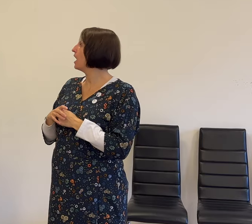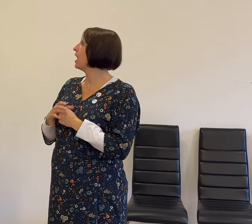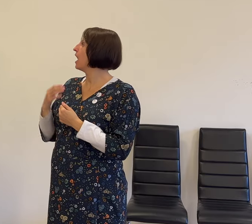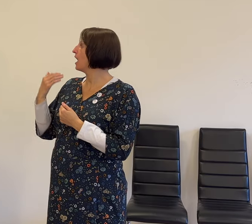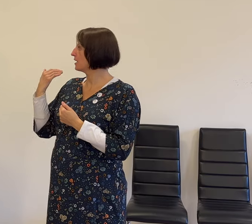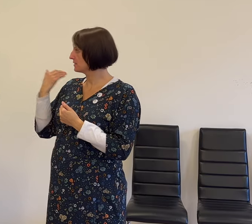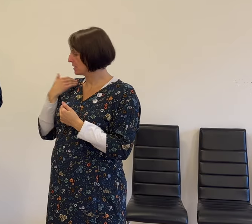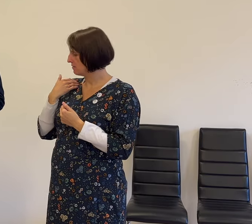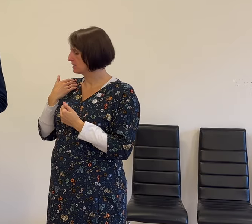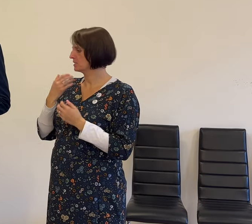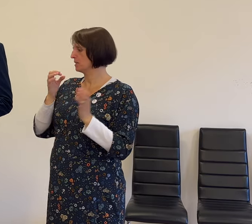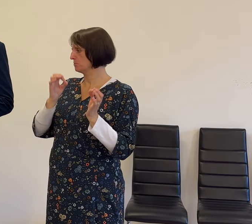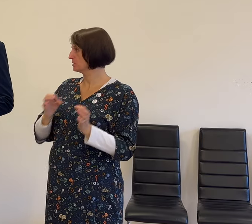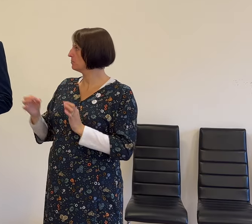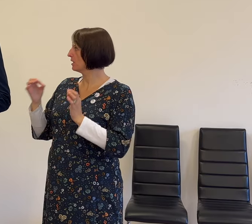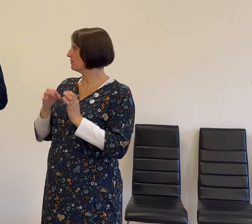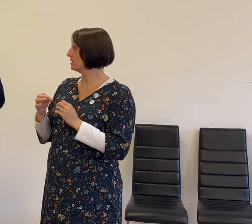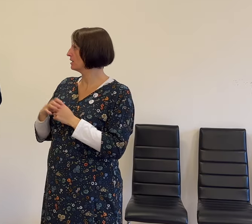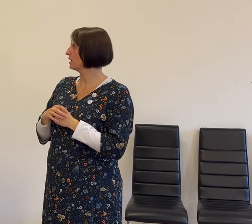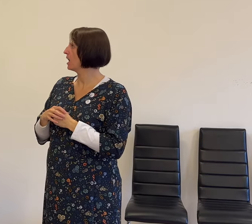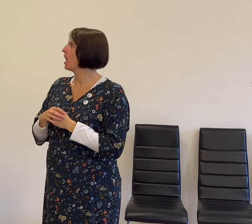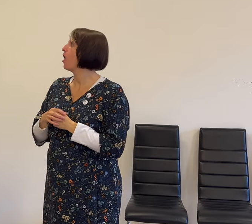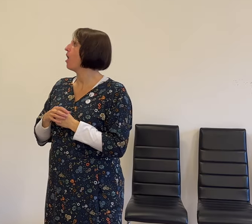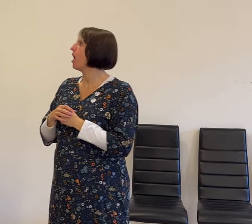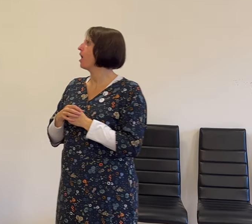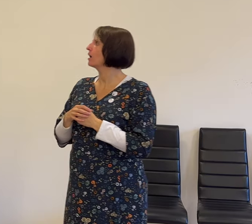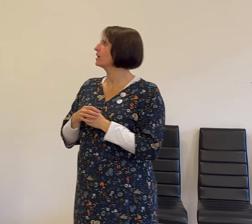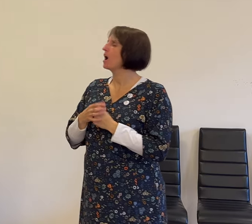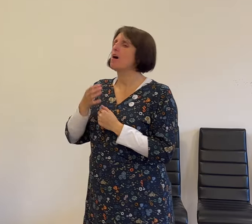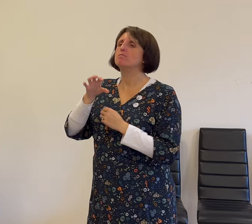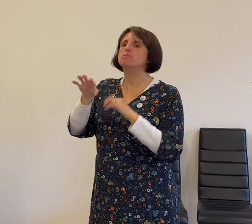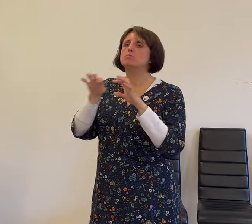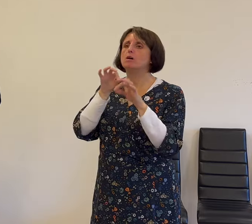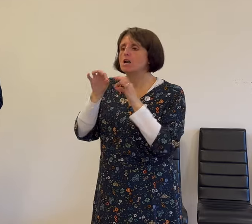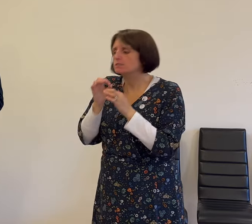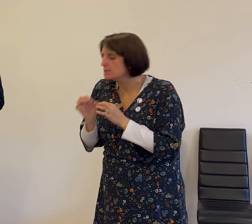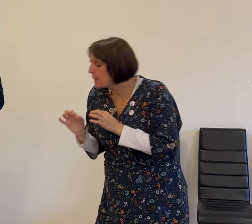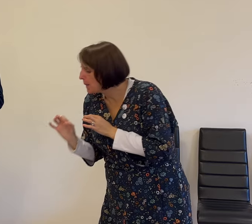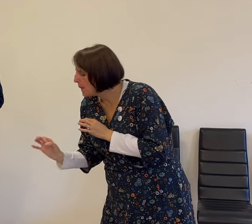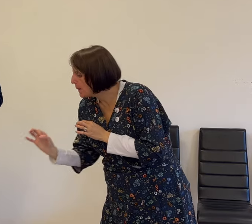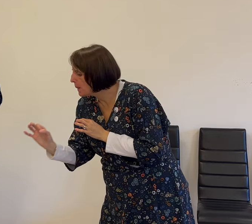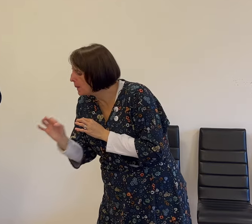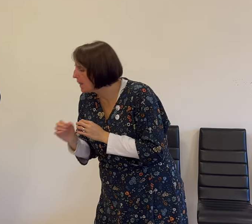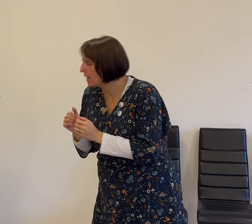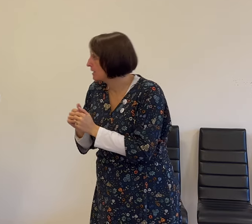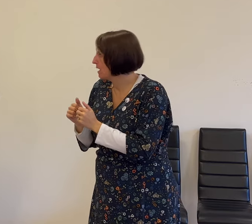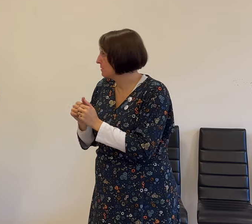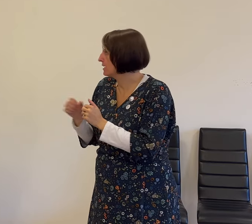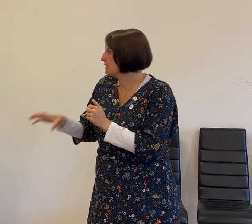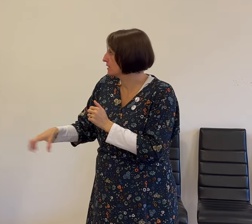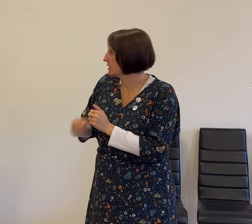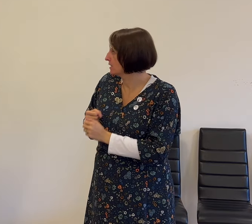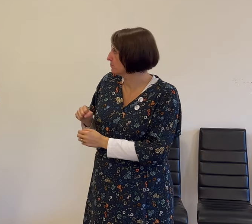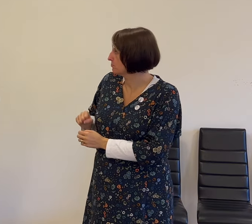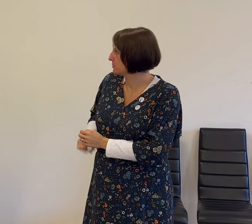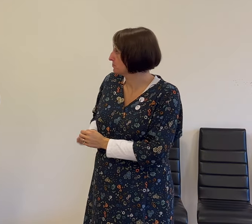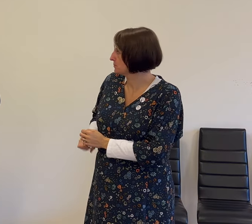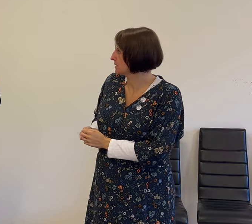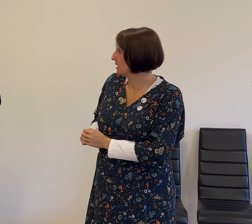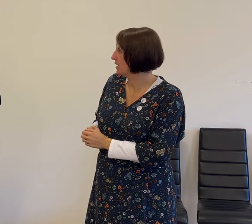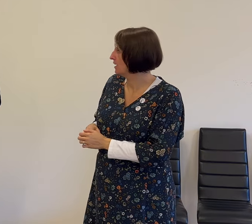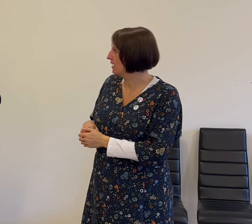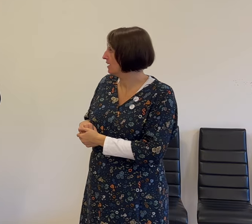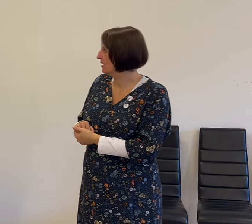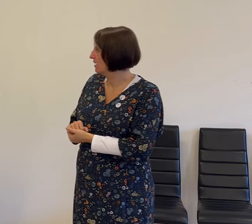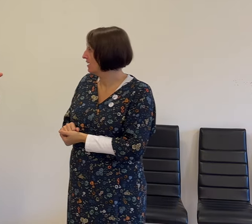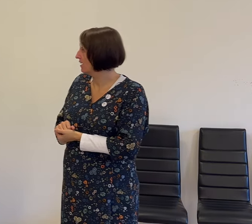se připraví a vybere si nějaké oblásky. Mimochodem, kolik si jich vybral? Takže to jsou